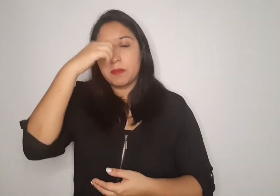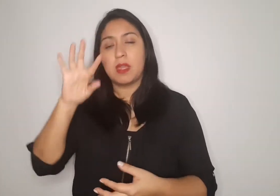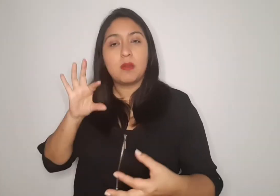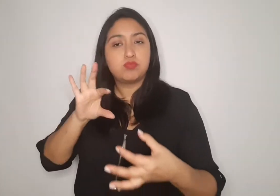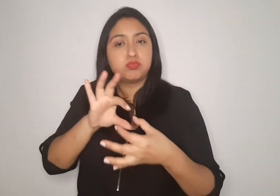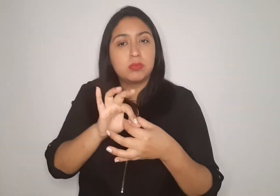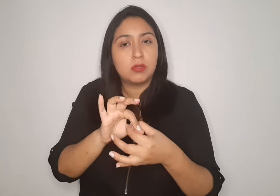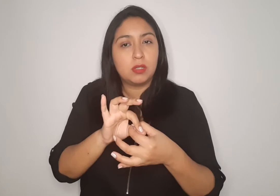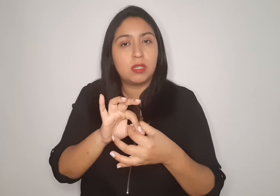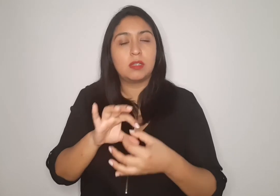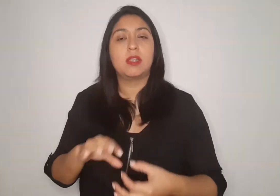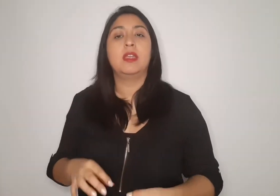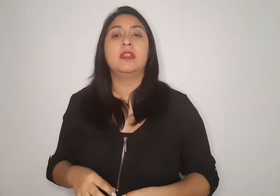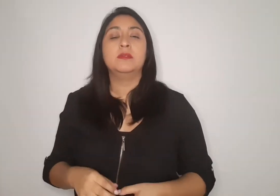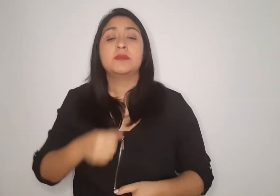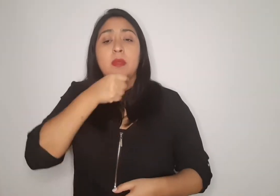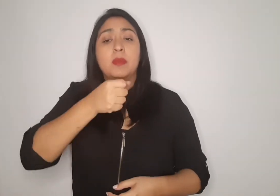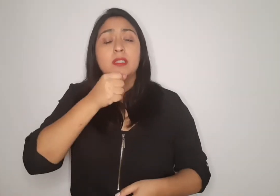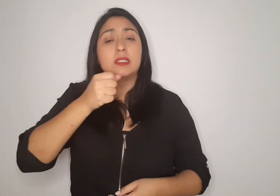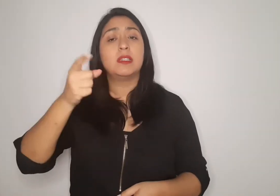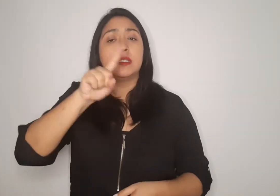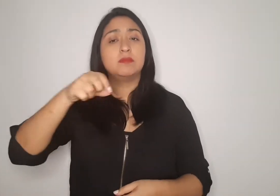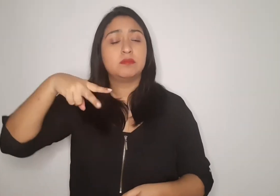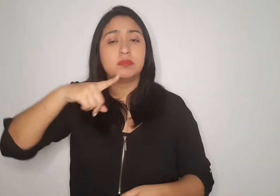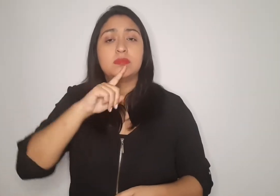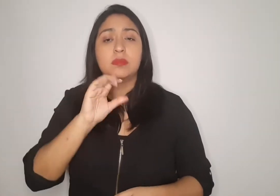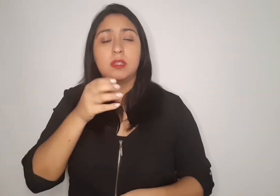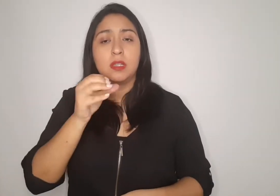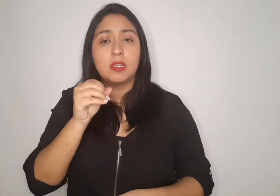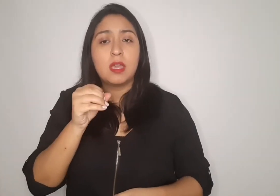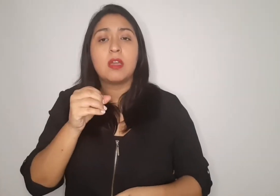conectar. Conduce Santiago Ramírez.